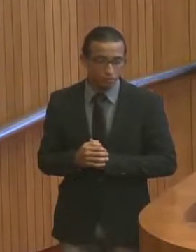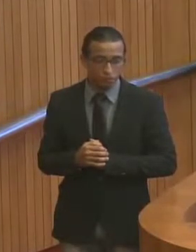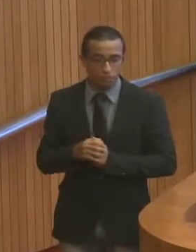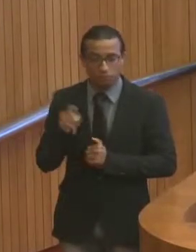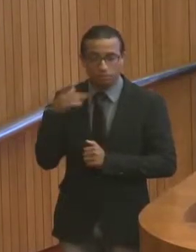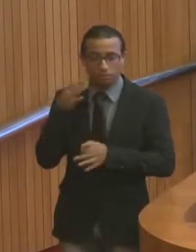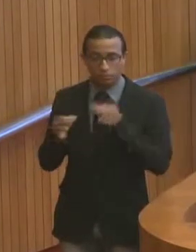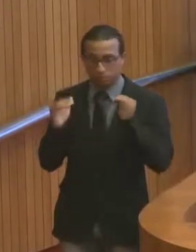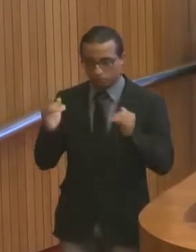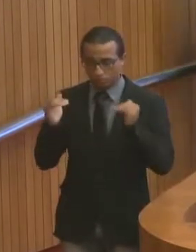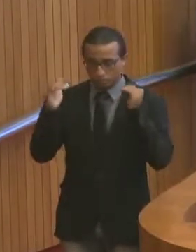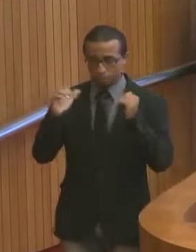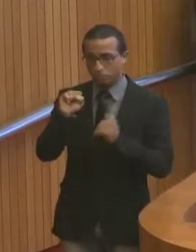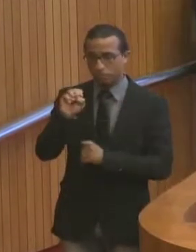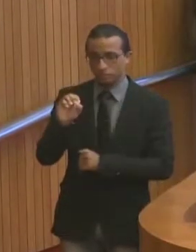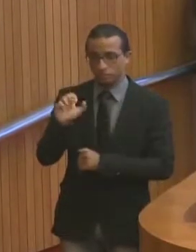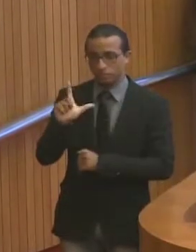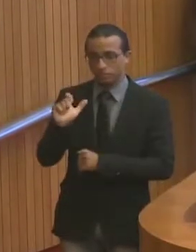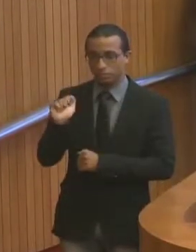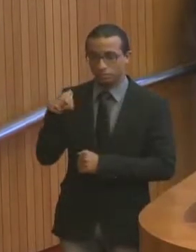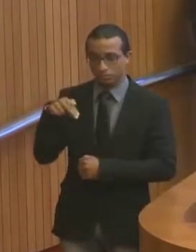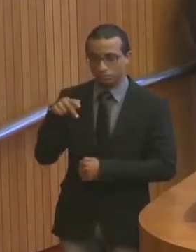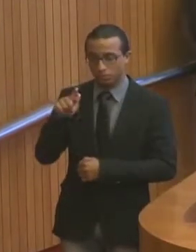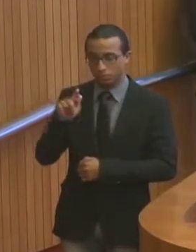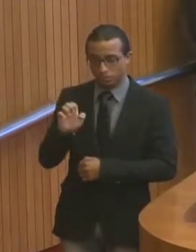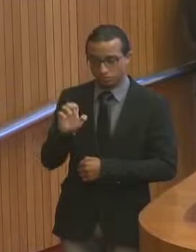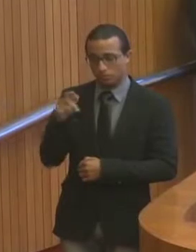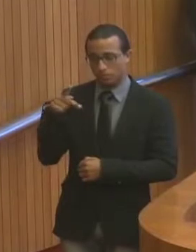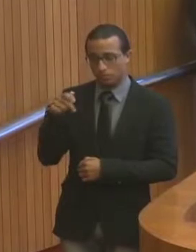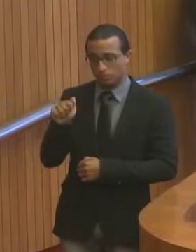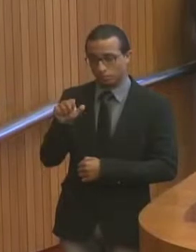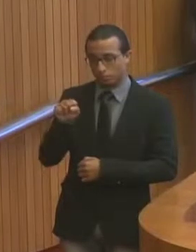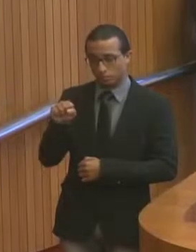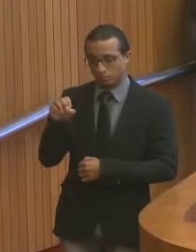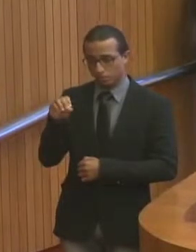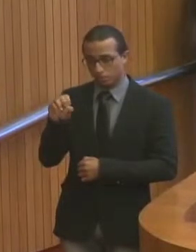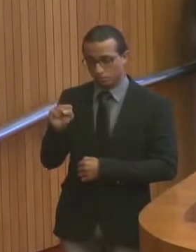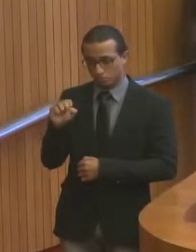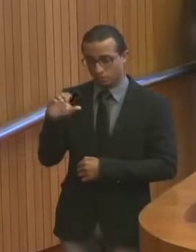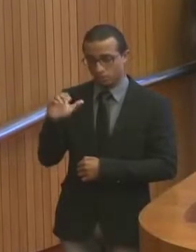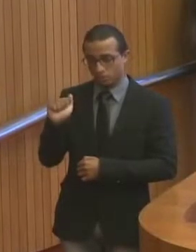de Passos de Castro Cordeiro, com muita coragem,